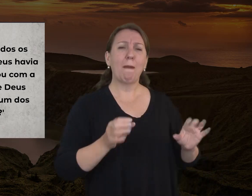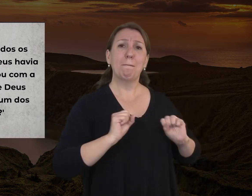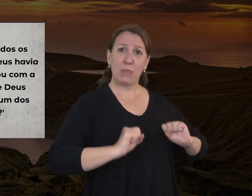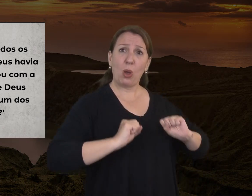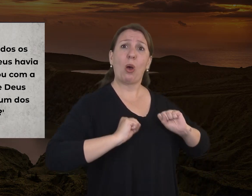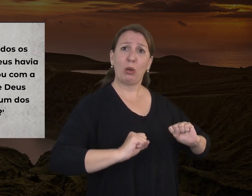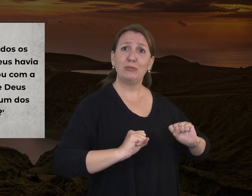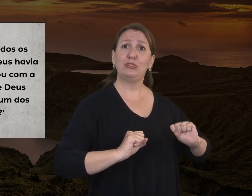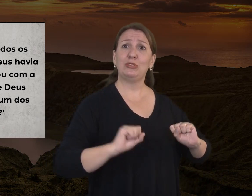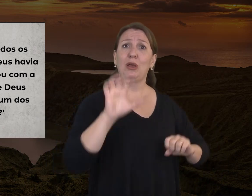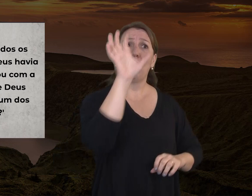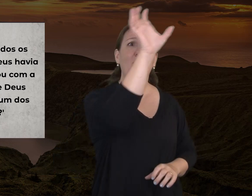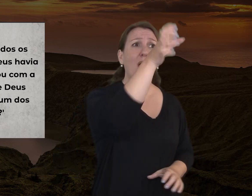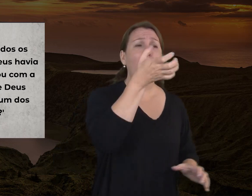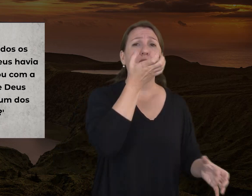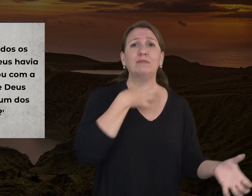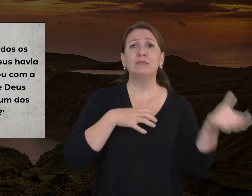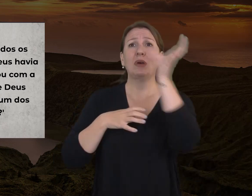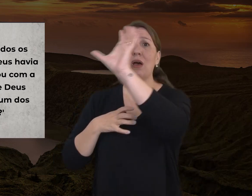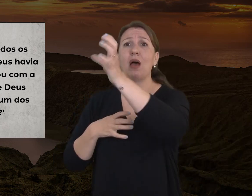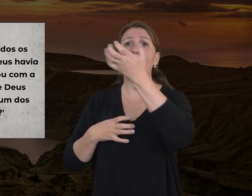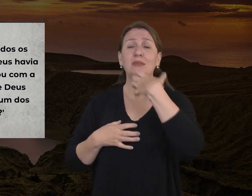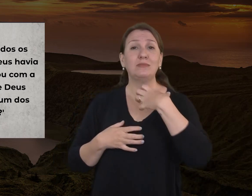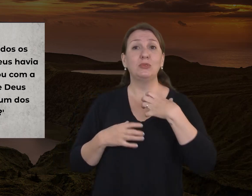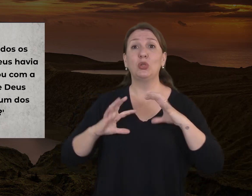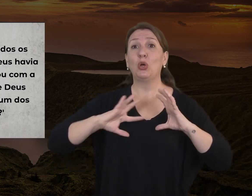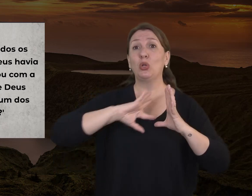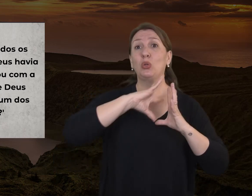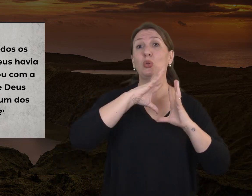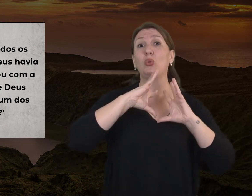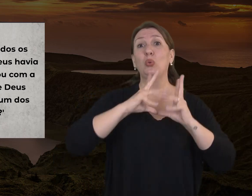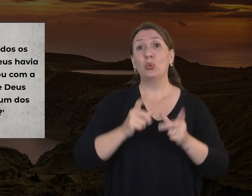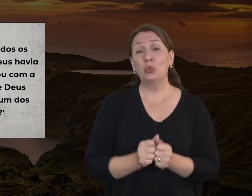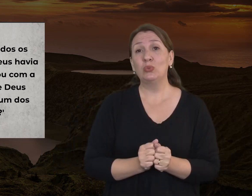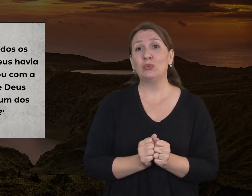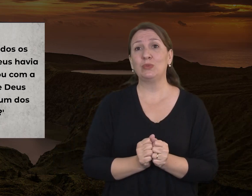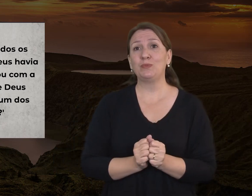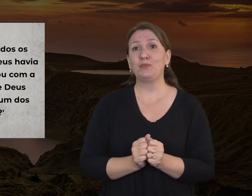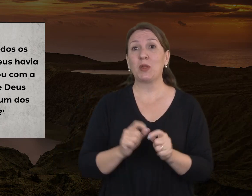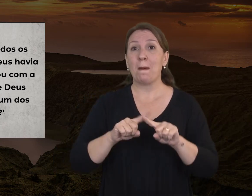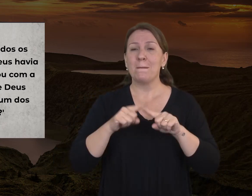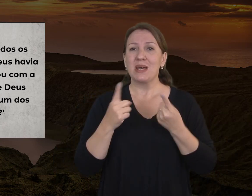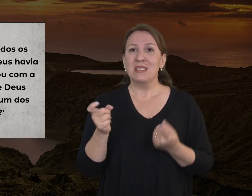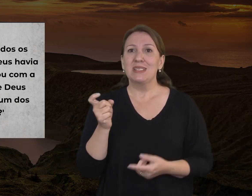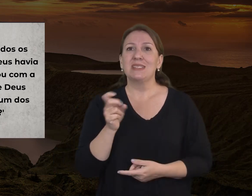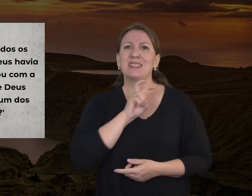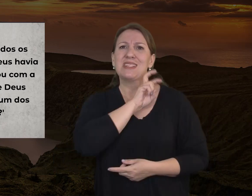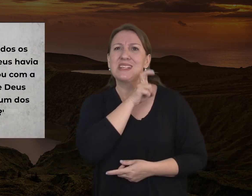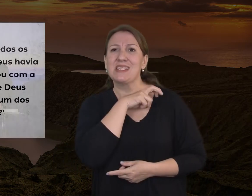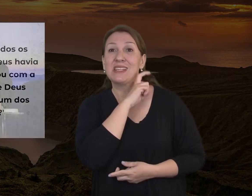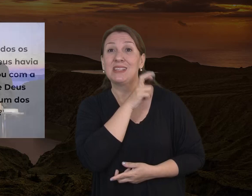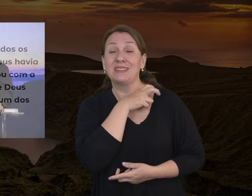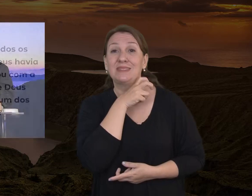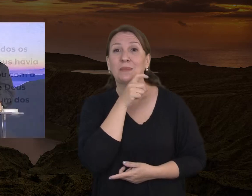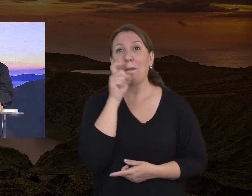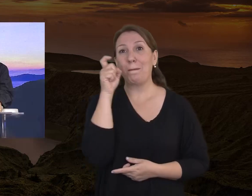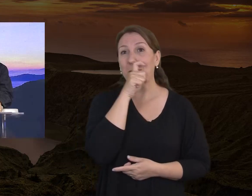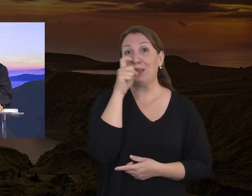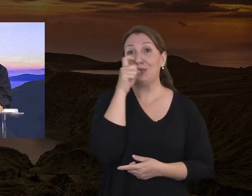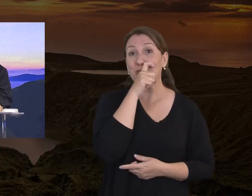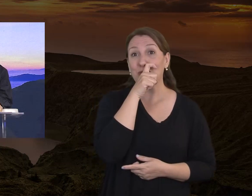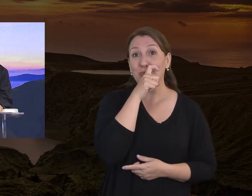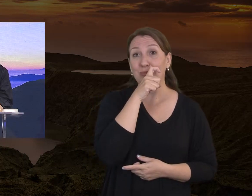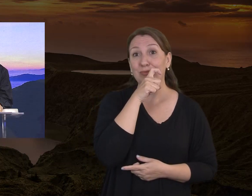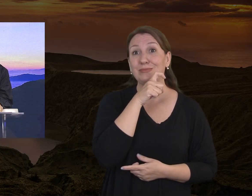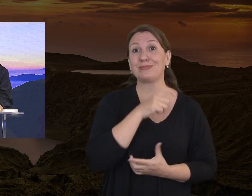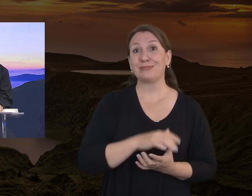mas boas para alimento. Mas, né, a serpente já provocou a mulher para